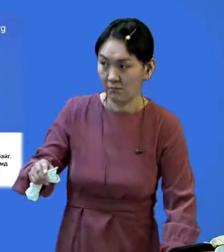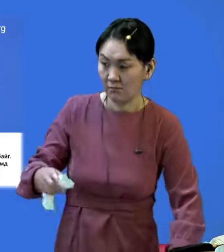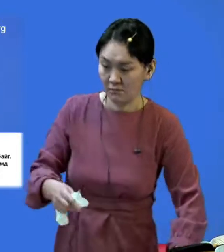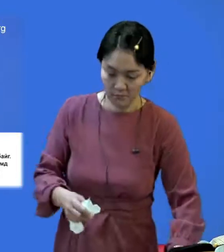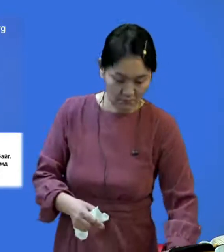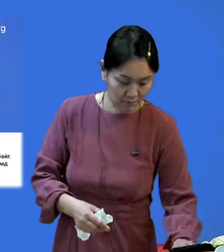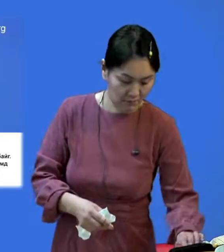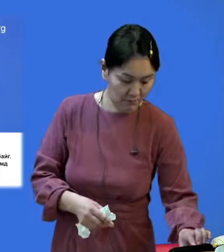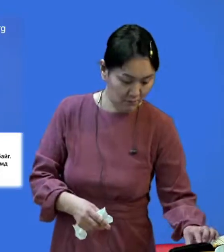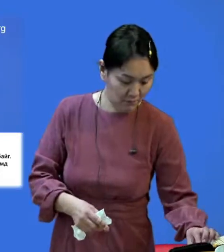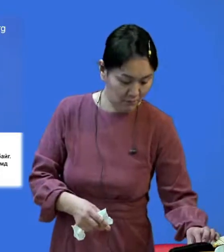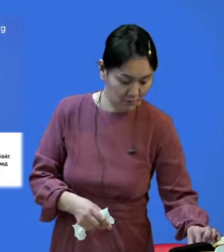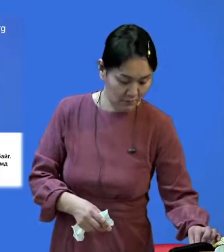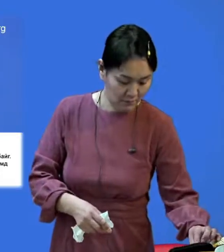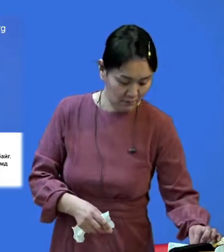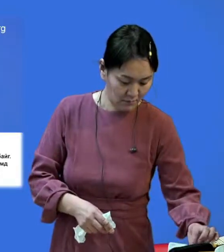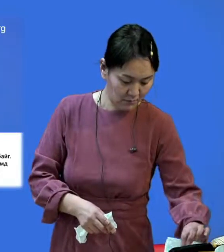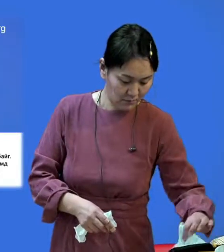Еврей 13:5.